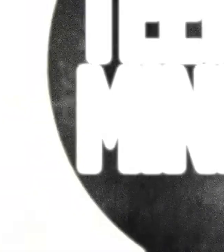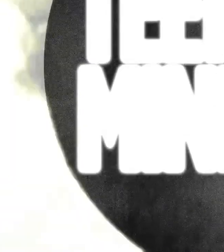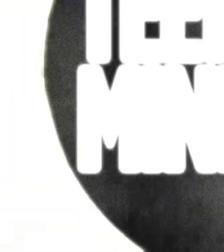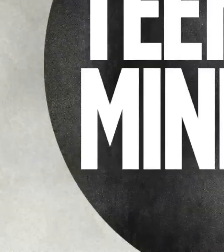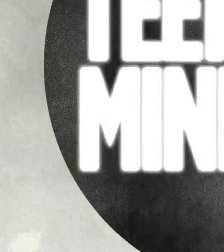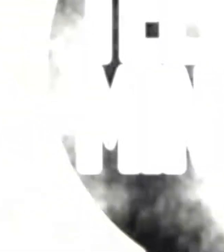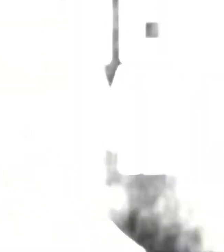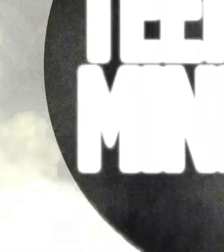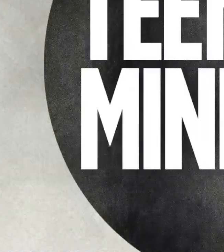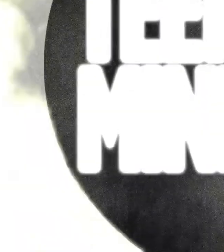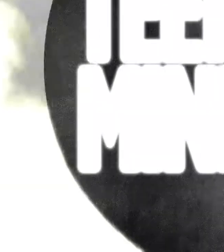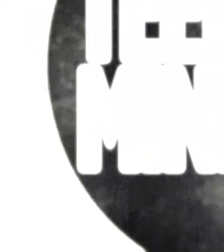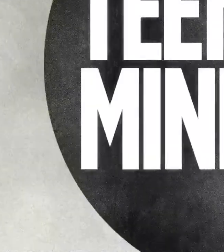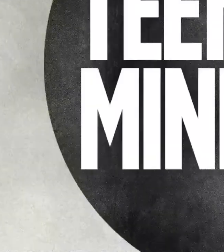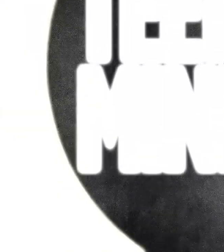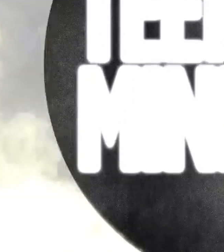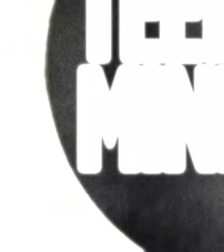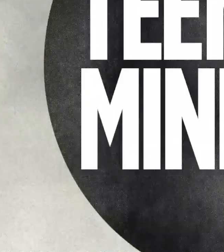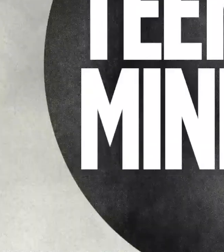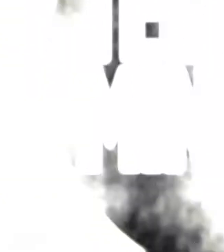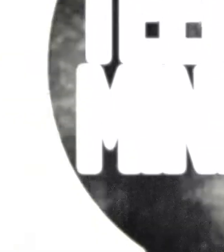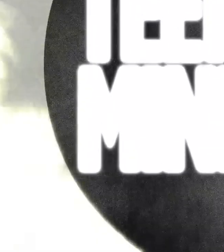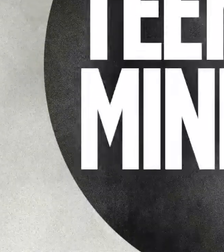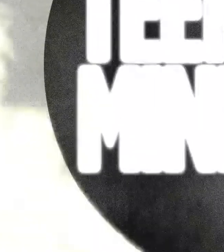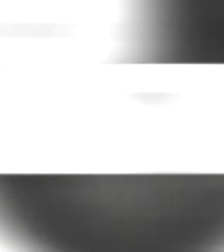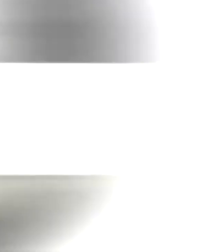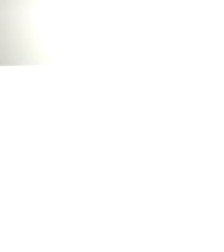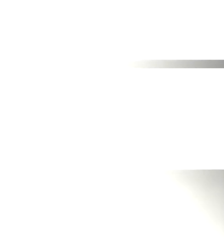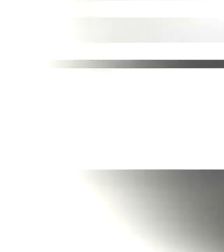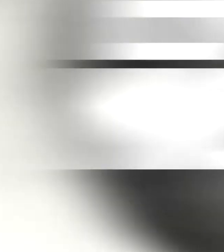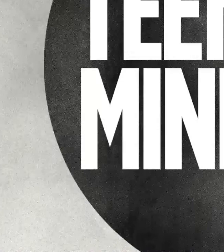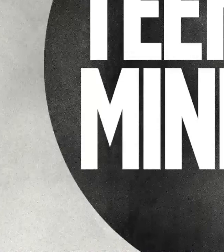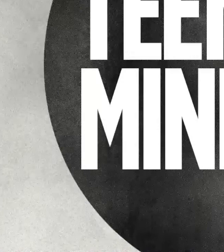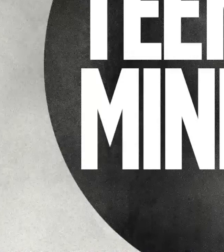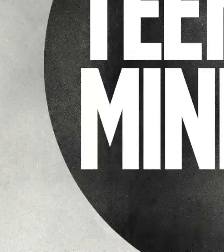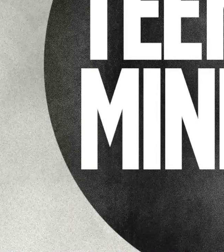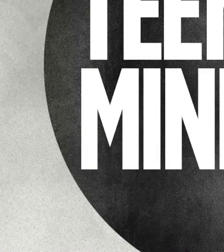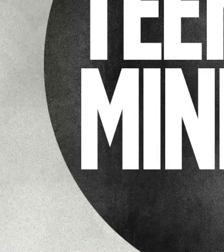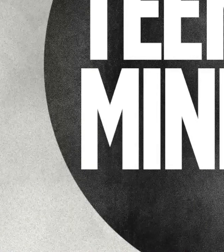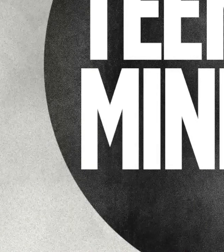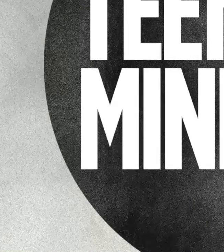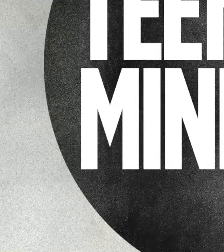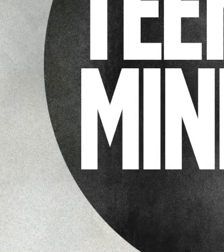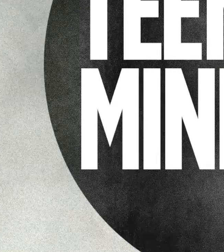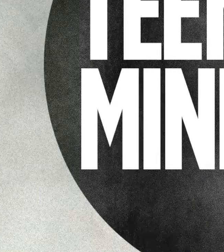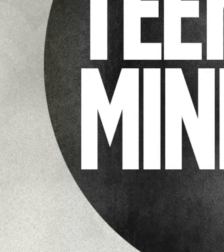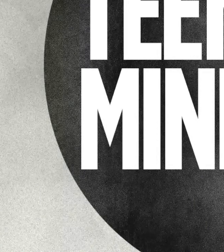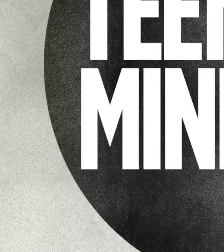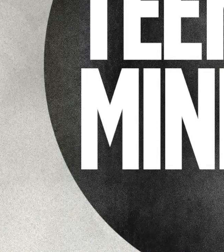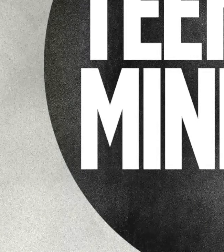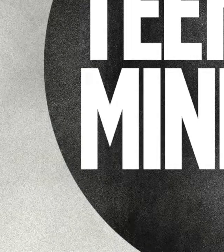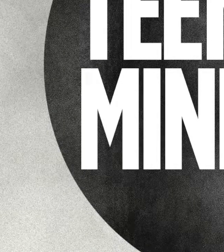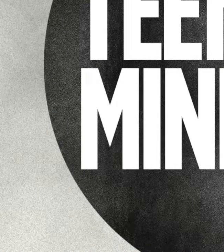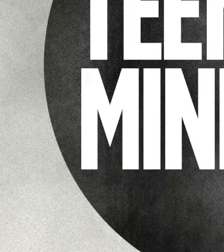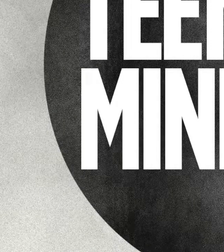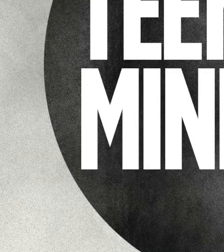El Shaddai, El Shaddai, El Shaddai, uko na kile minadai,